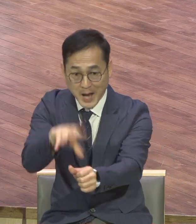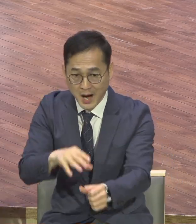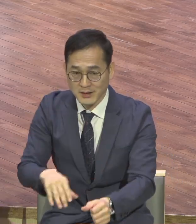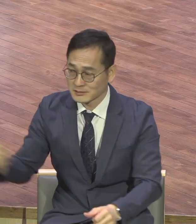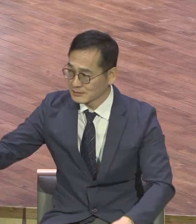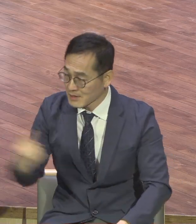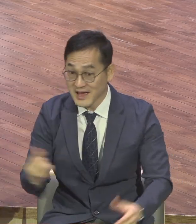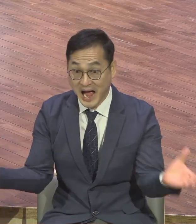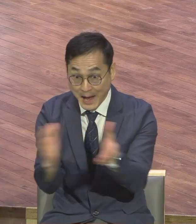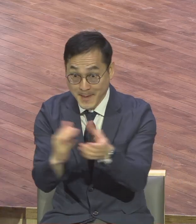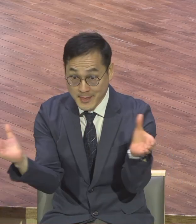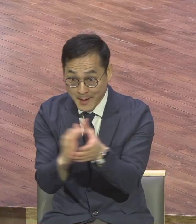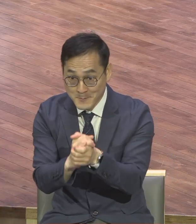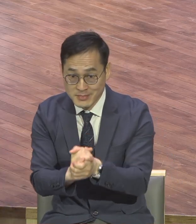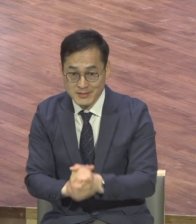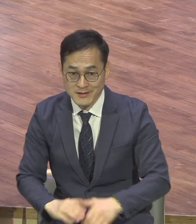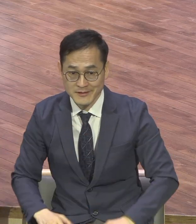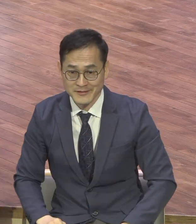아멘.